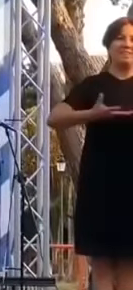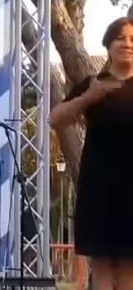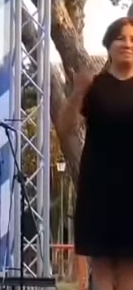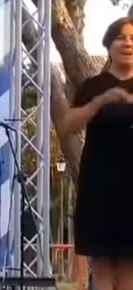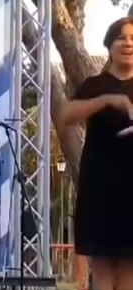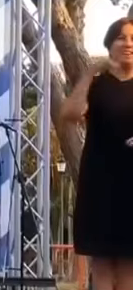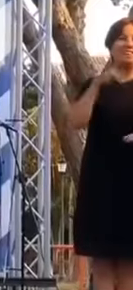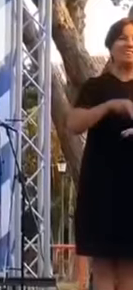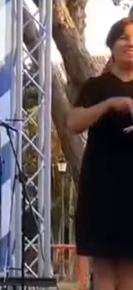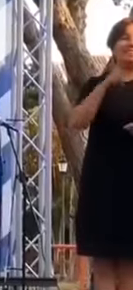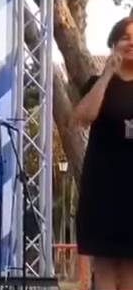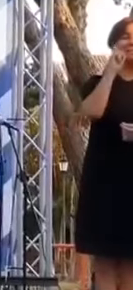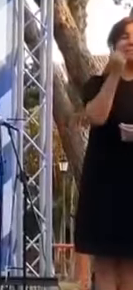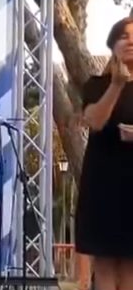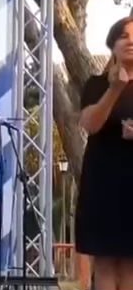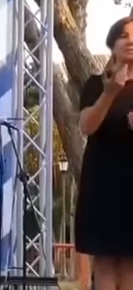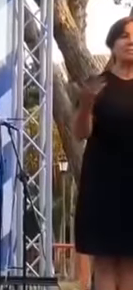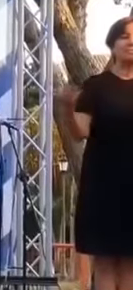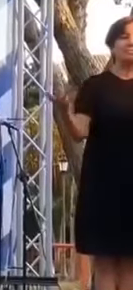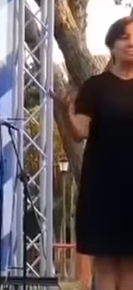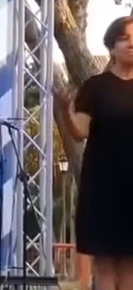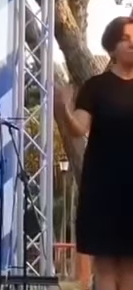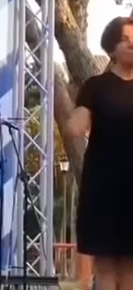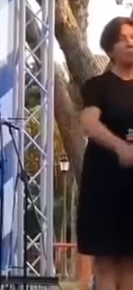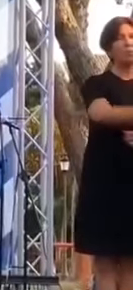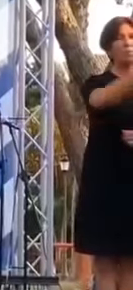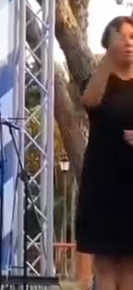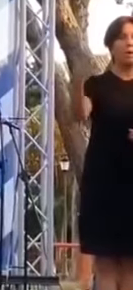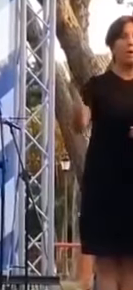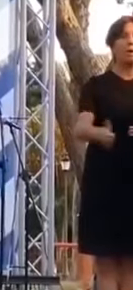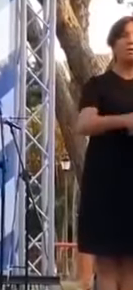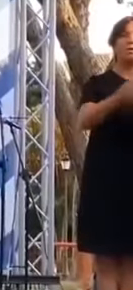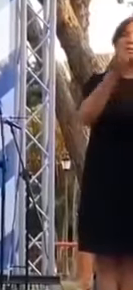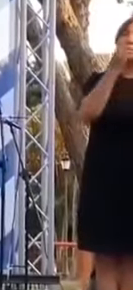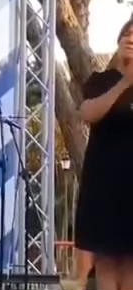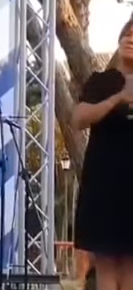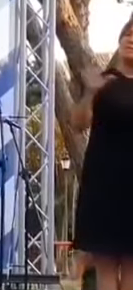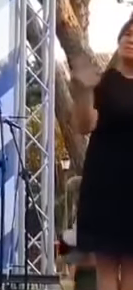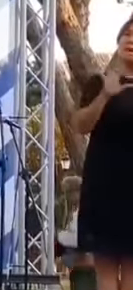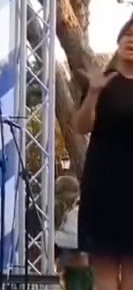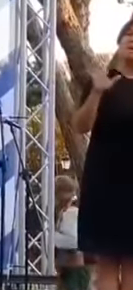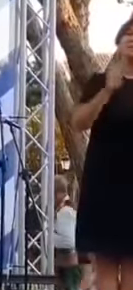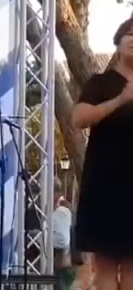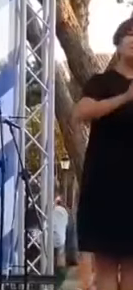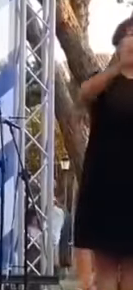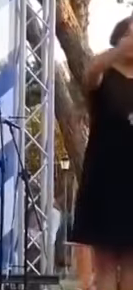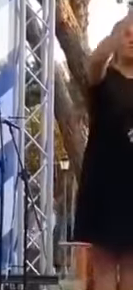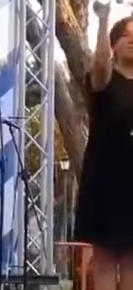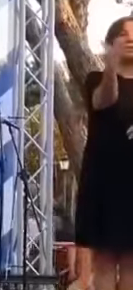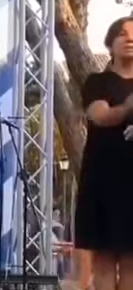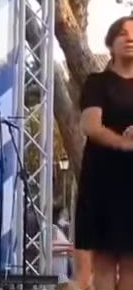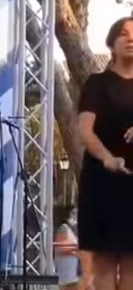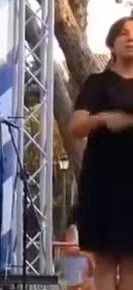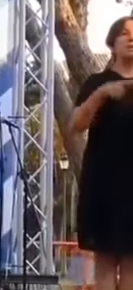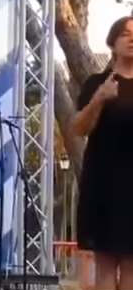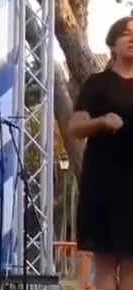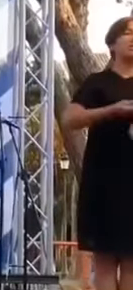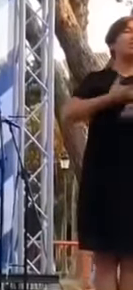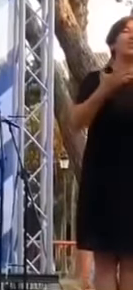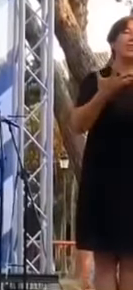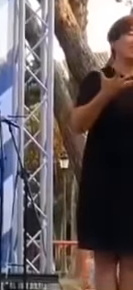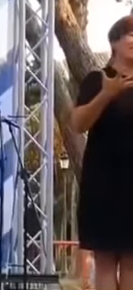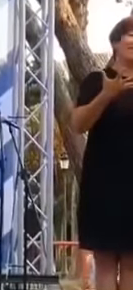fosse stato perché per il fatto che è stato un anno drammatico per la nostra nazione, ci sarebbe da